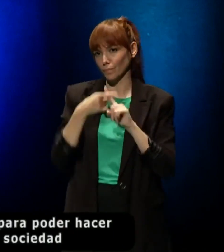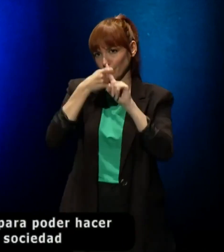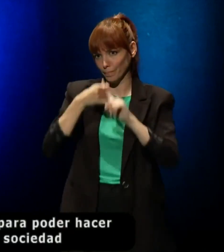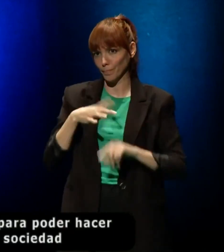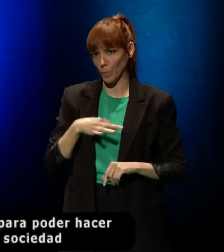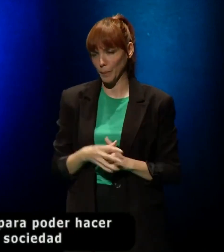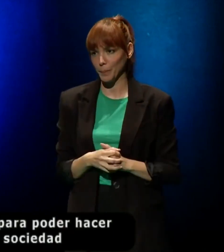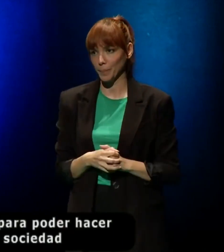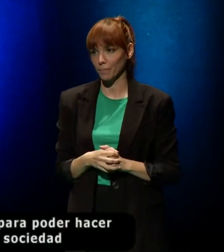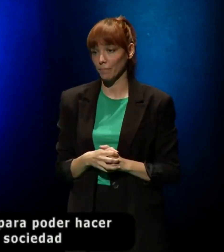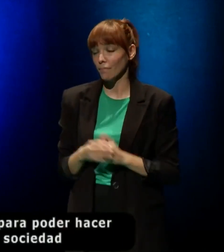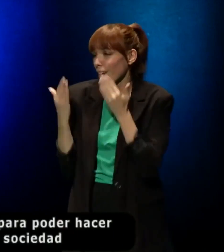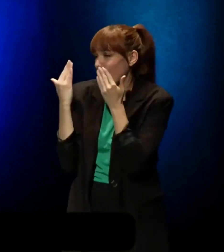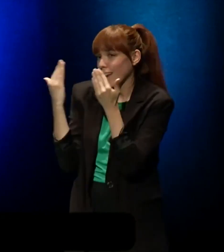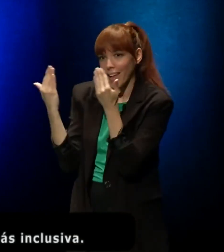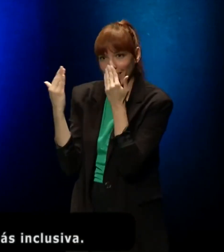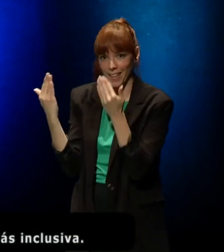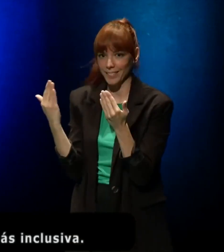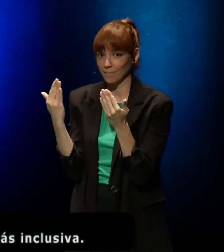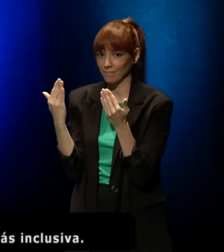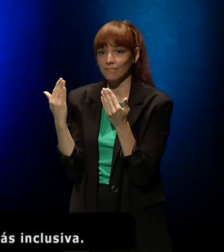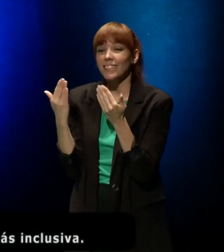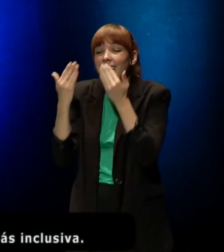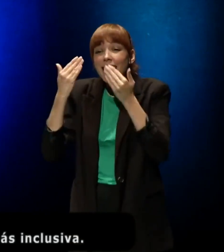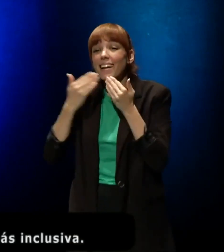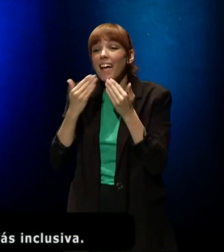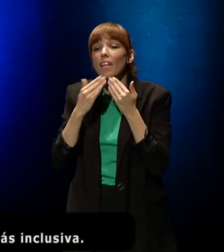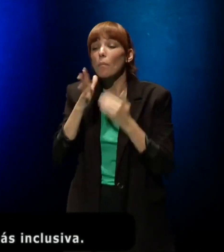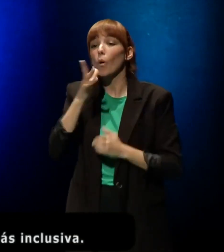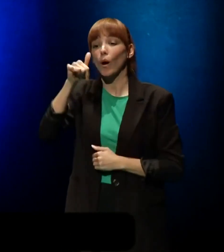Os agradezco profundamente que hayáis elegido Extremadura.